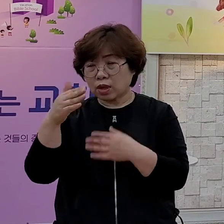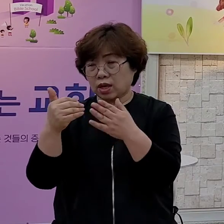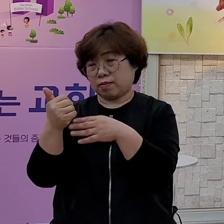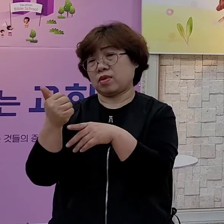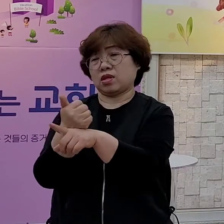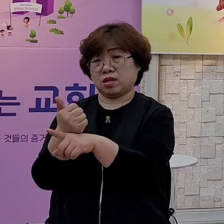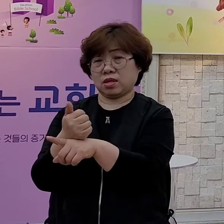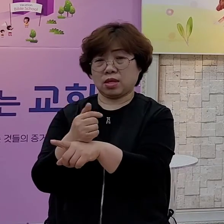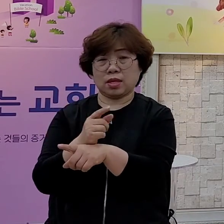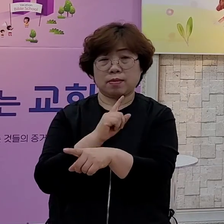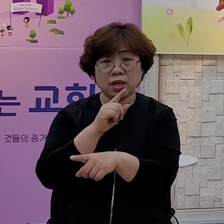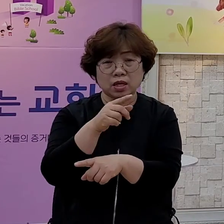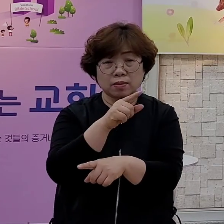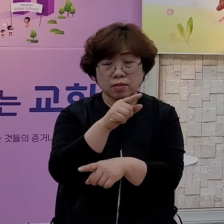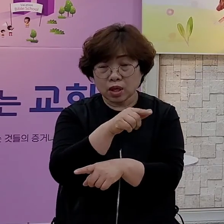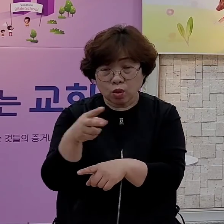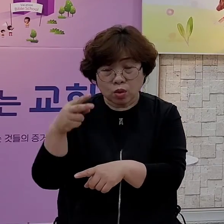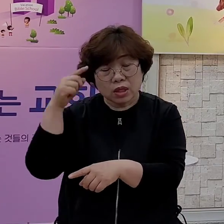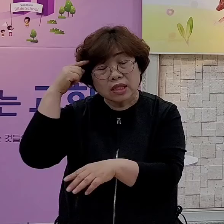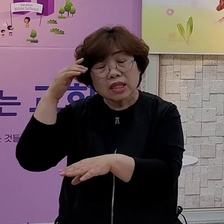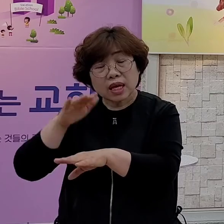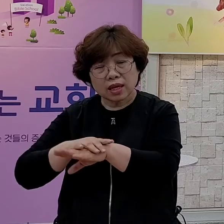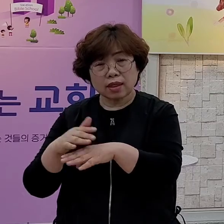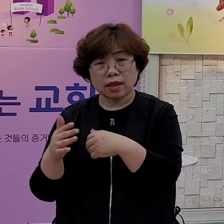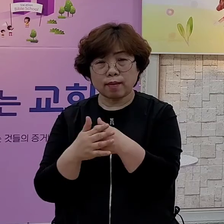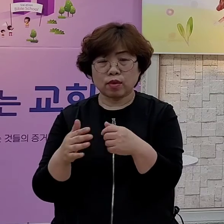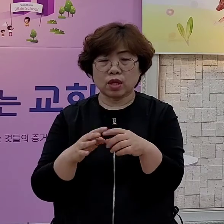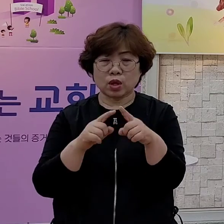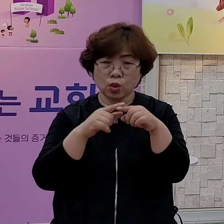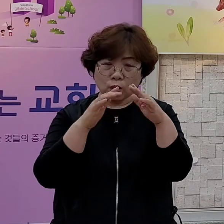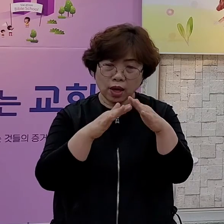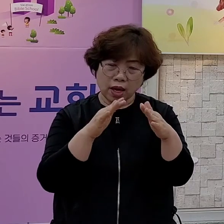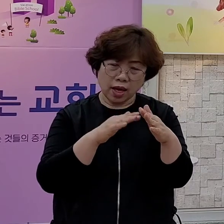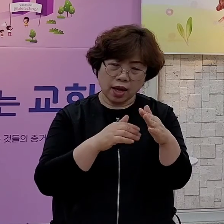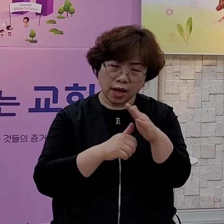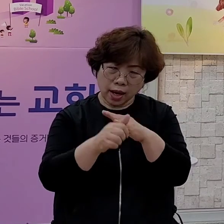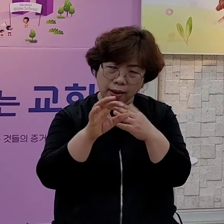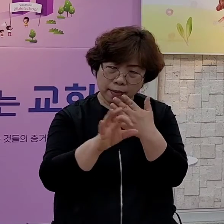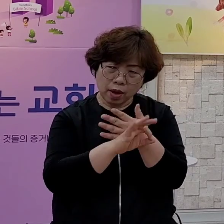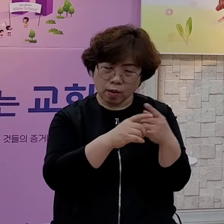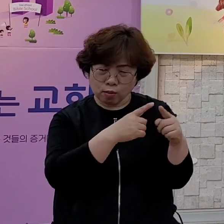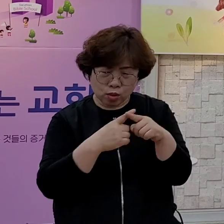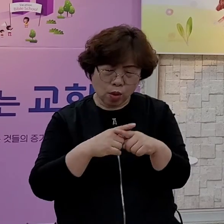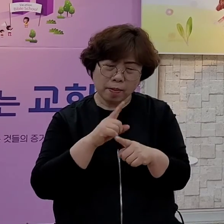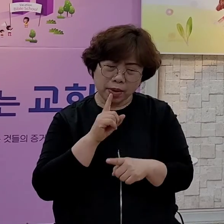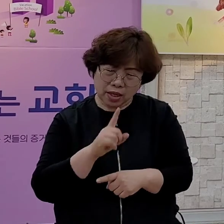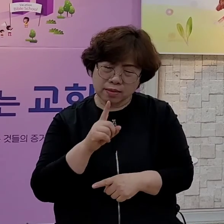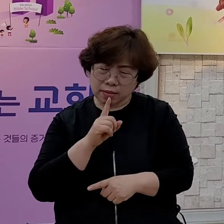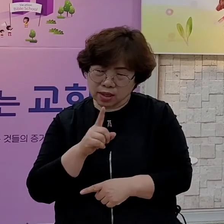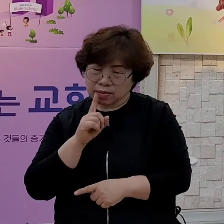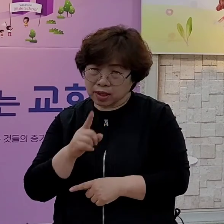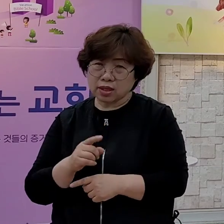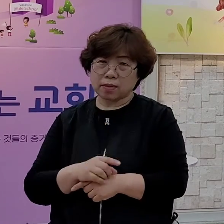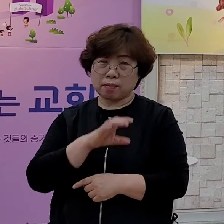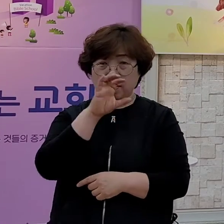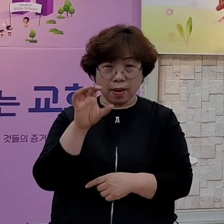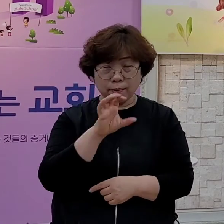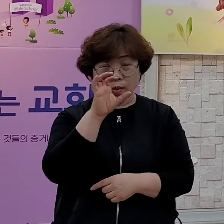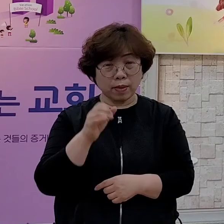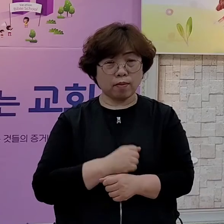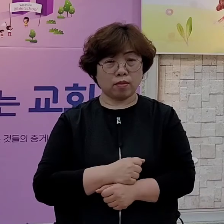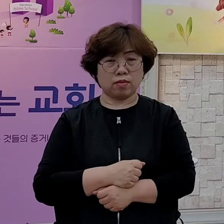믿습니까? 이게 이 교회가 말하는 이 말씀의 가장 중요한 원리다. 오늘 28절에